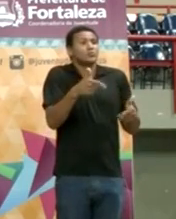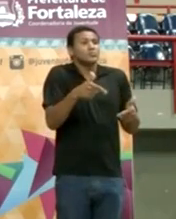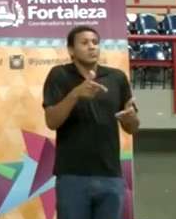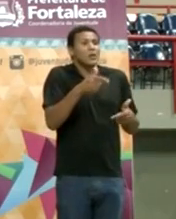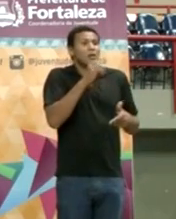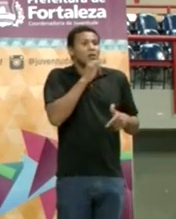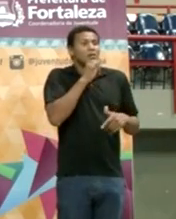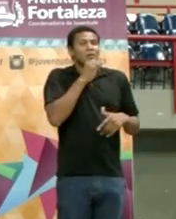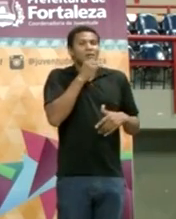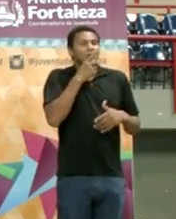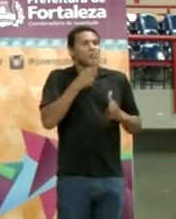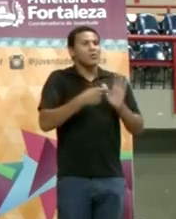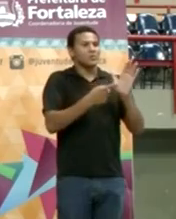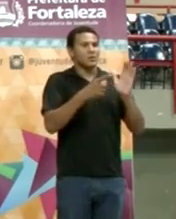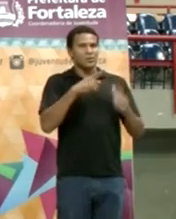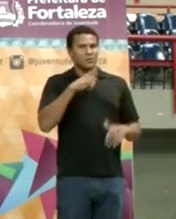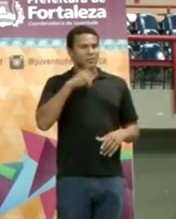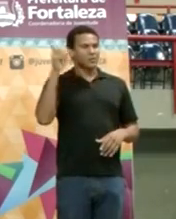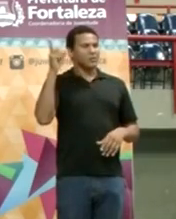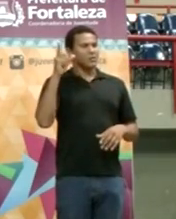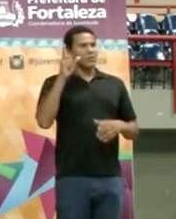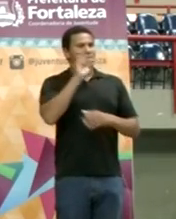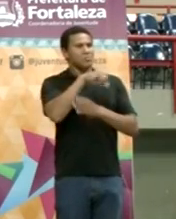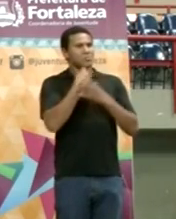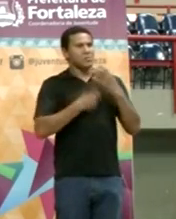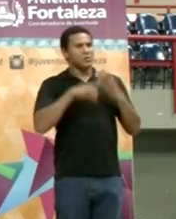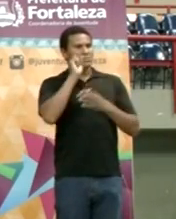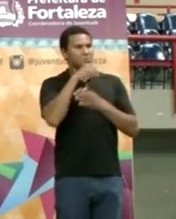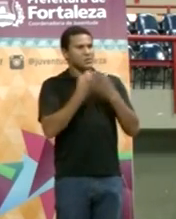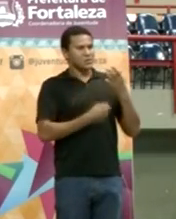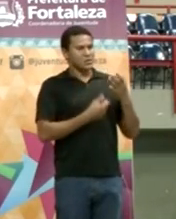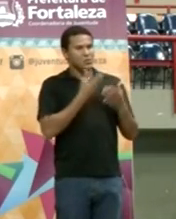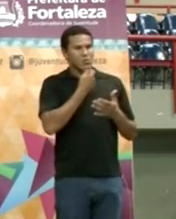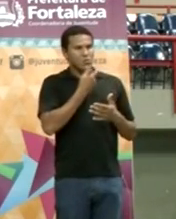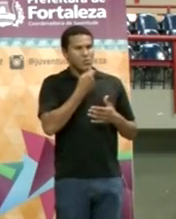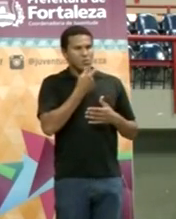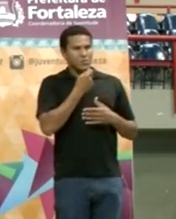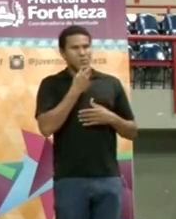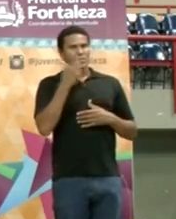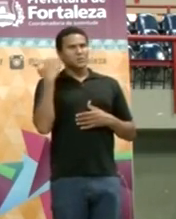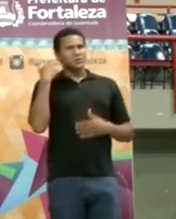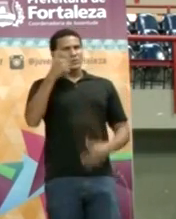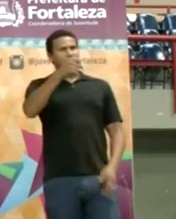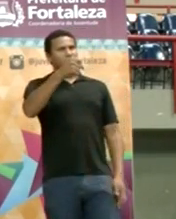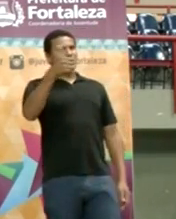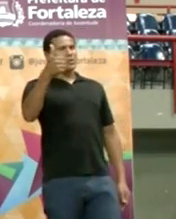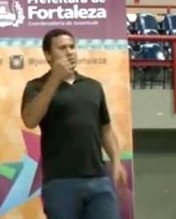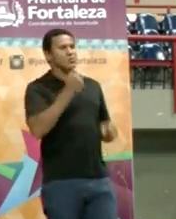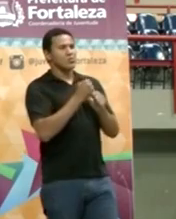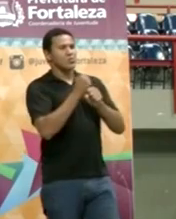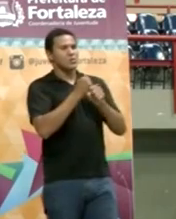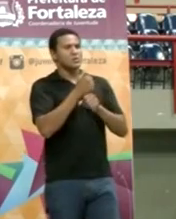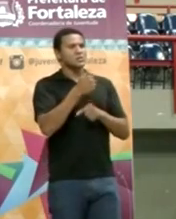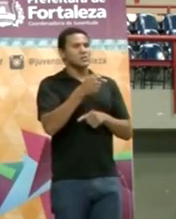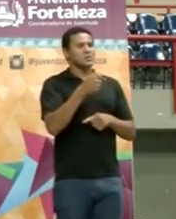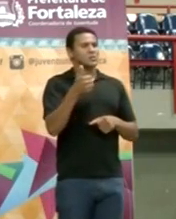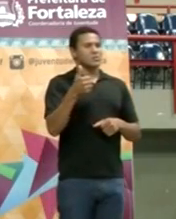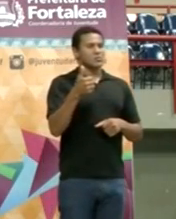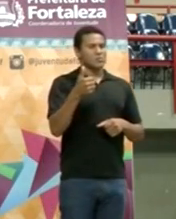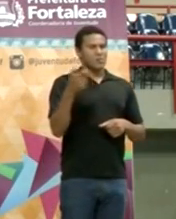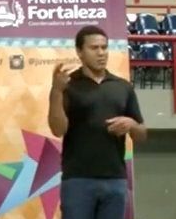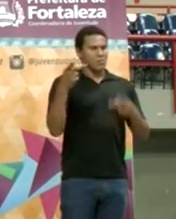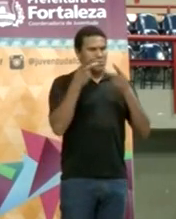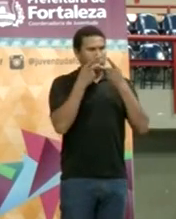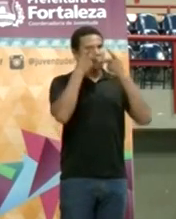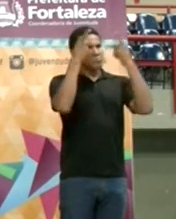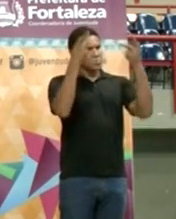de 1991, ele anunciou para o mundo que era portador do HIV. Nós estamos em agosto de 2015.